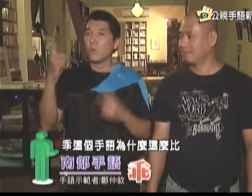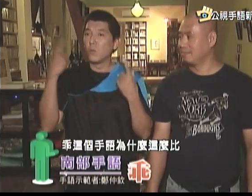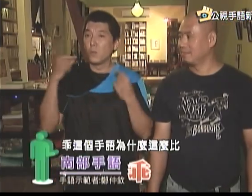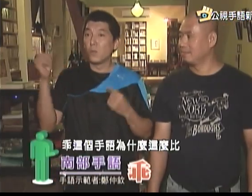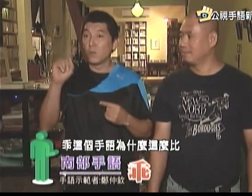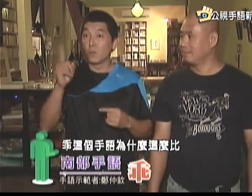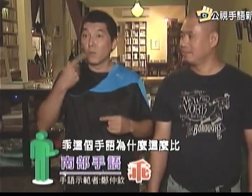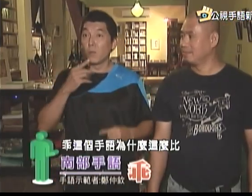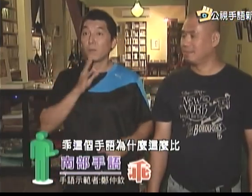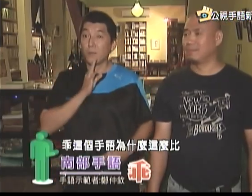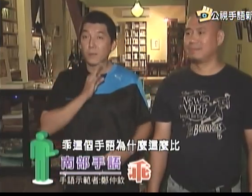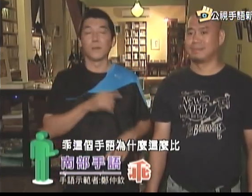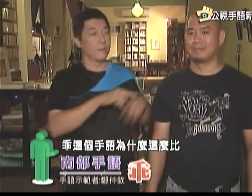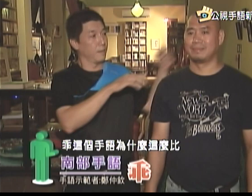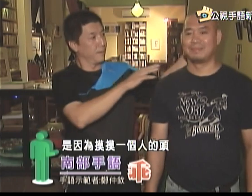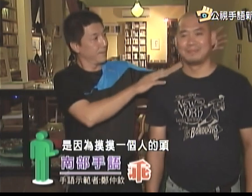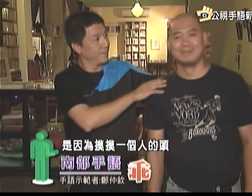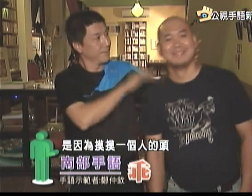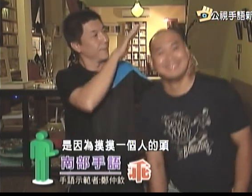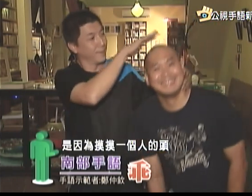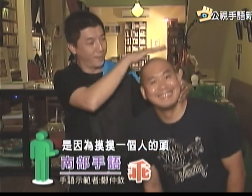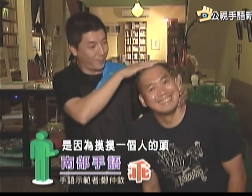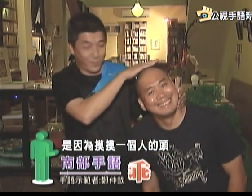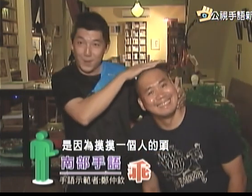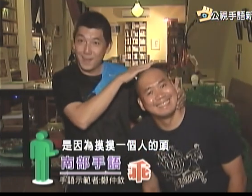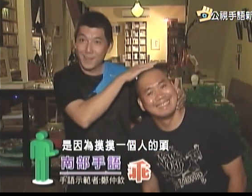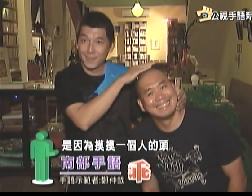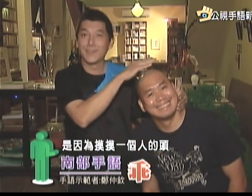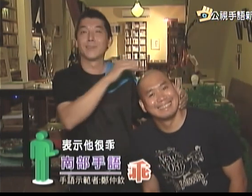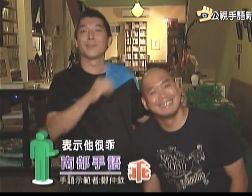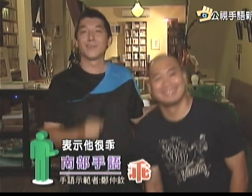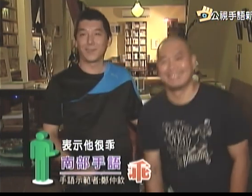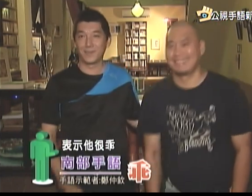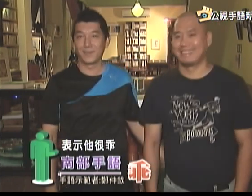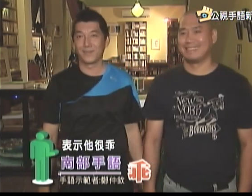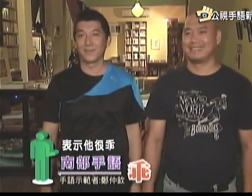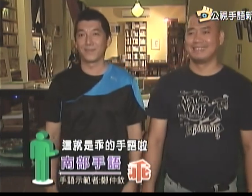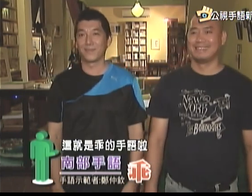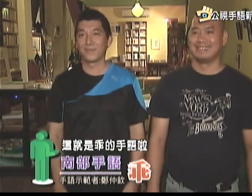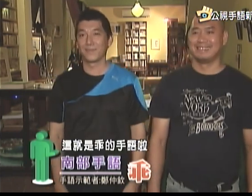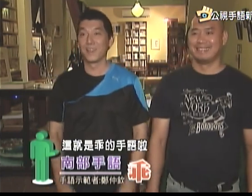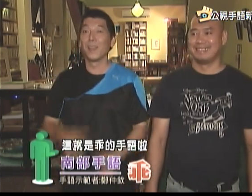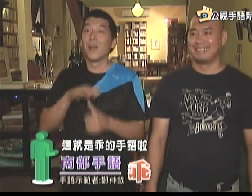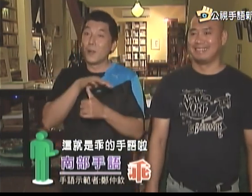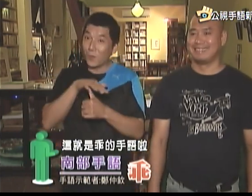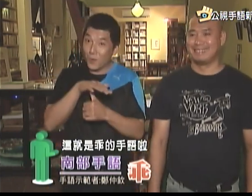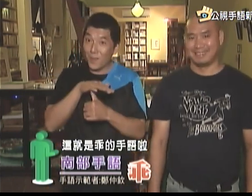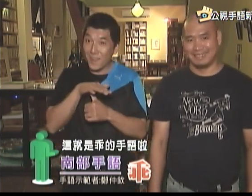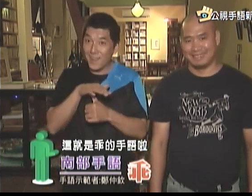语为什么这么比呢？是因为摸摸一个人的头表示他很乖，这就是乖的手语啦。